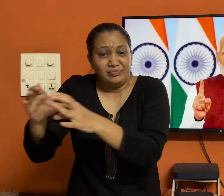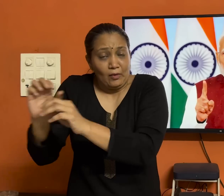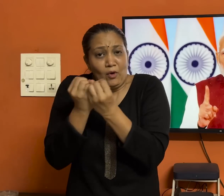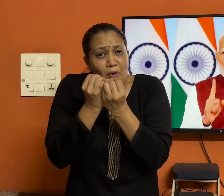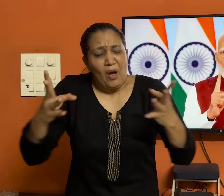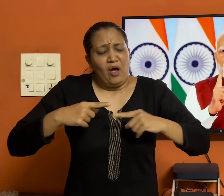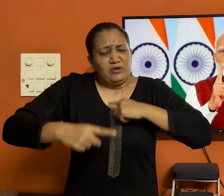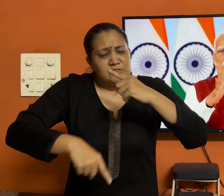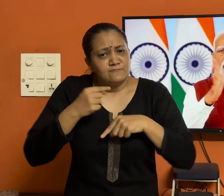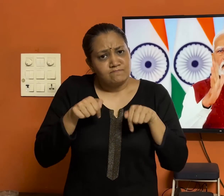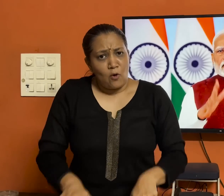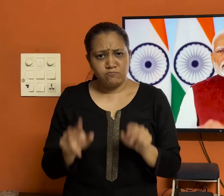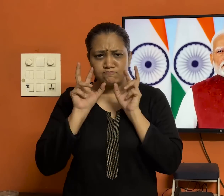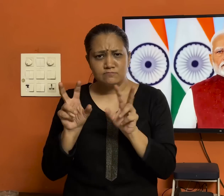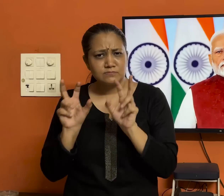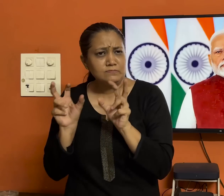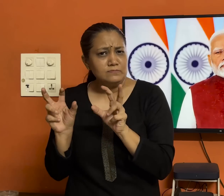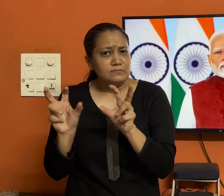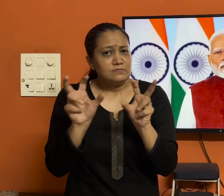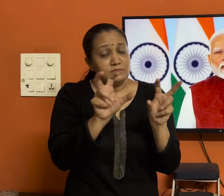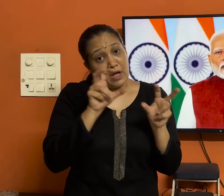लगातार अलर्ट पर है।